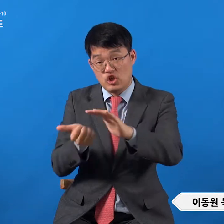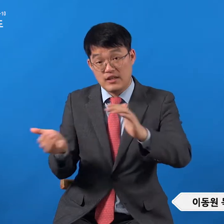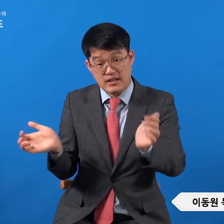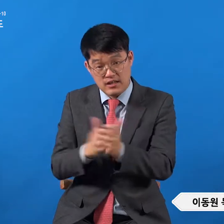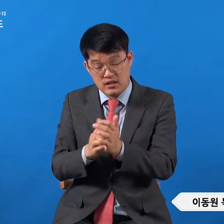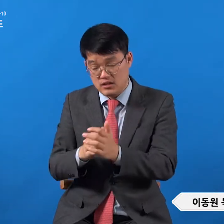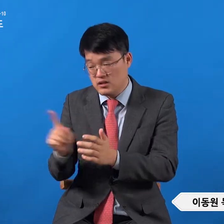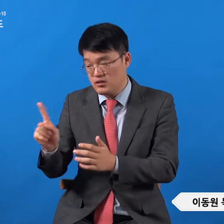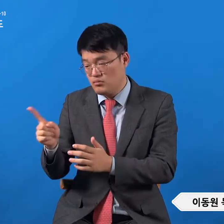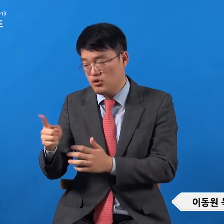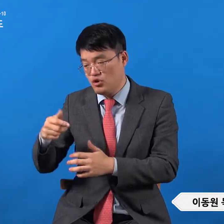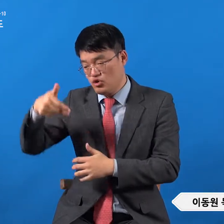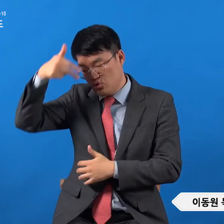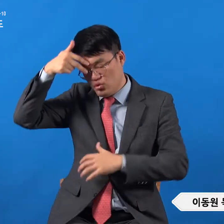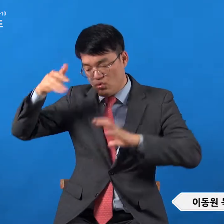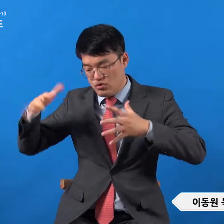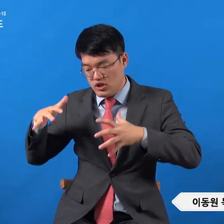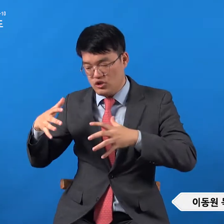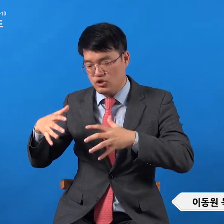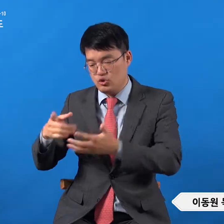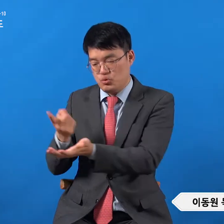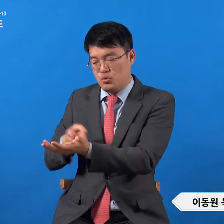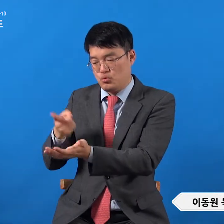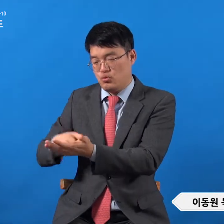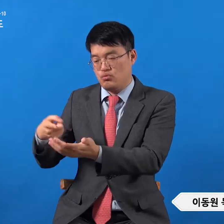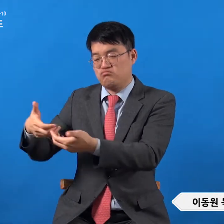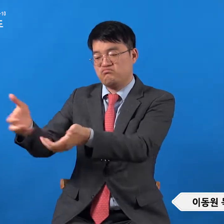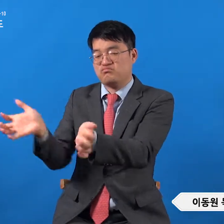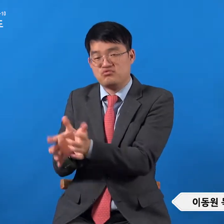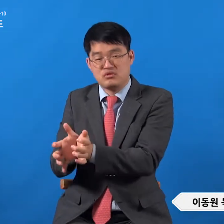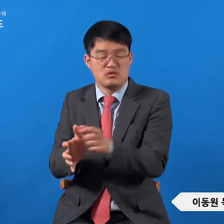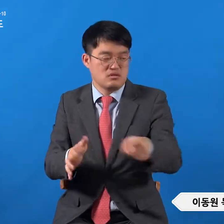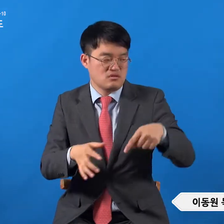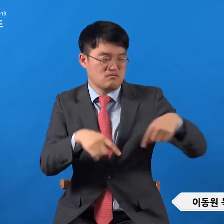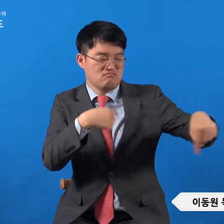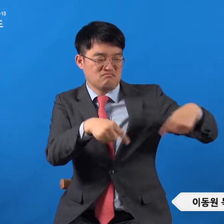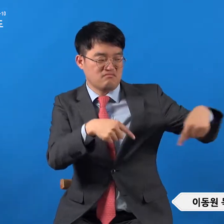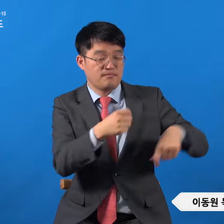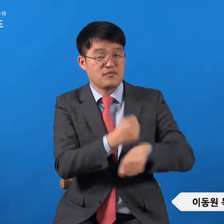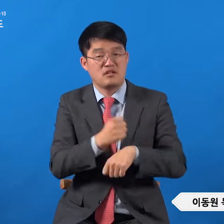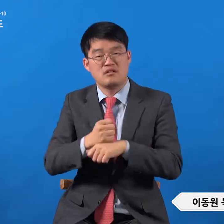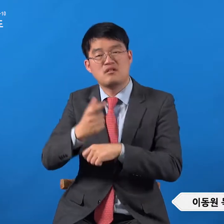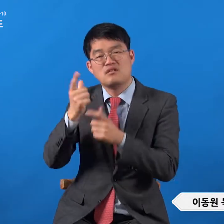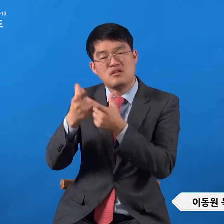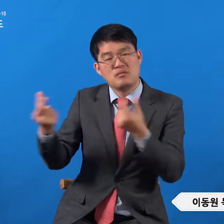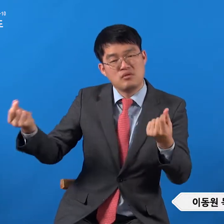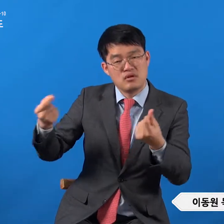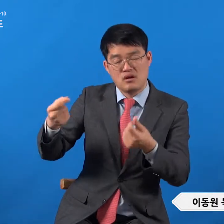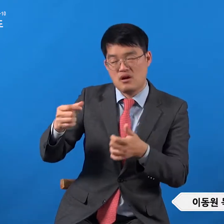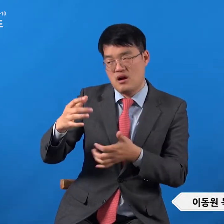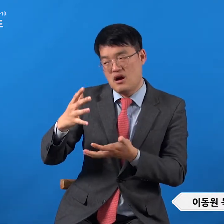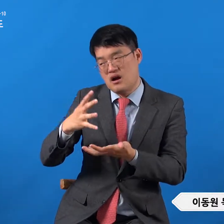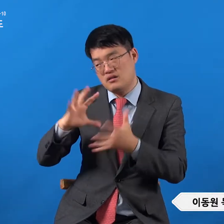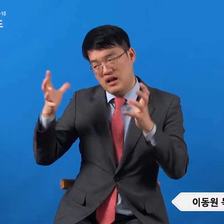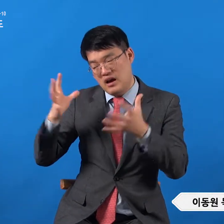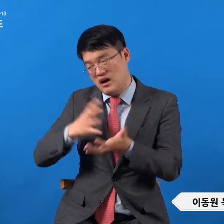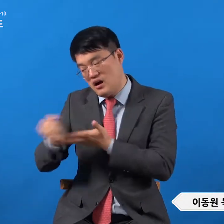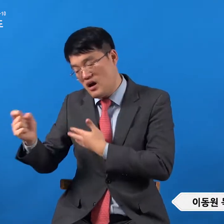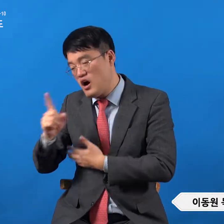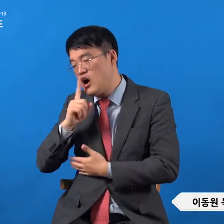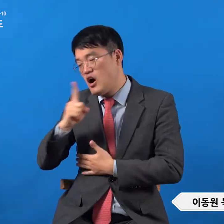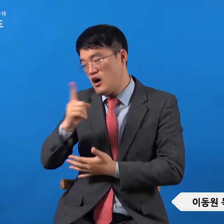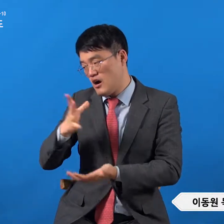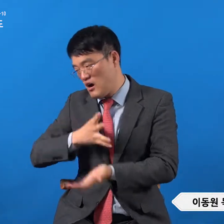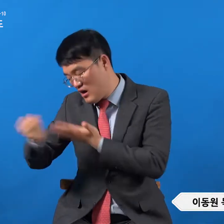식민지 통치를 받으며 일본의 강점기 시대를 지나야만 했습니다. 나라를 잃고 언어까지